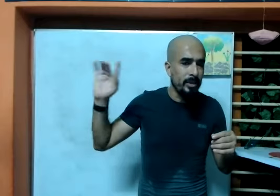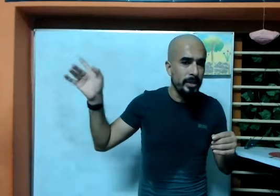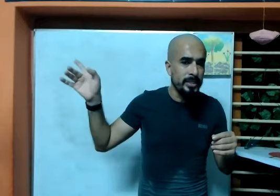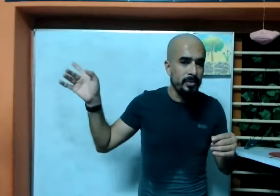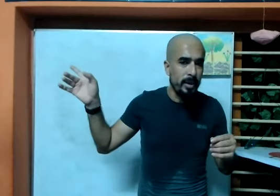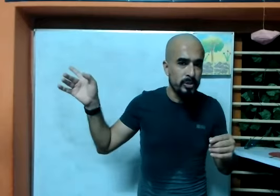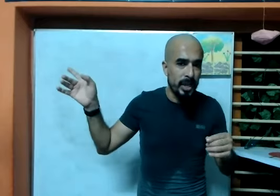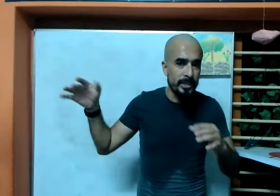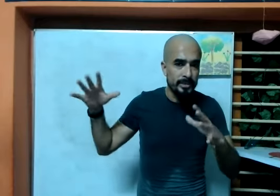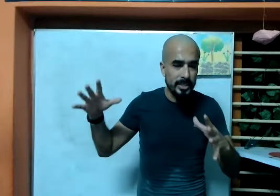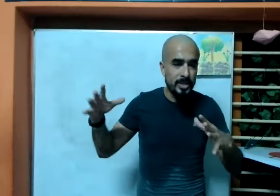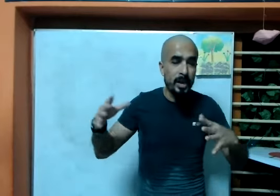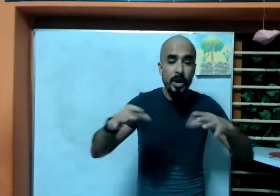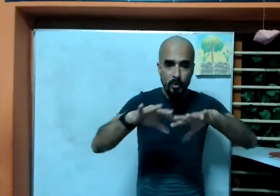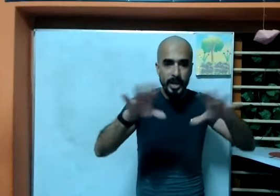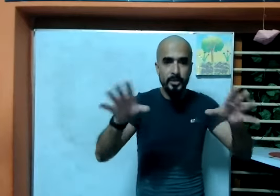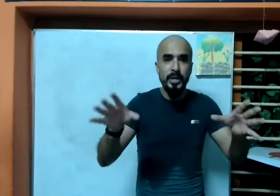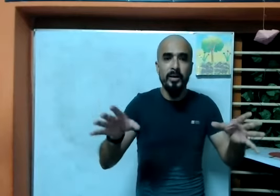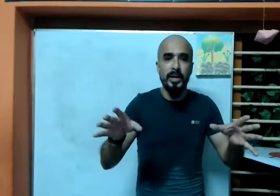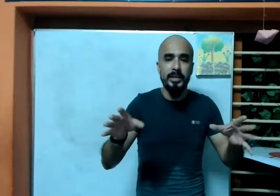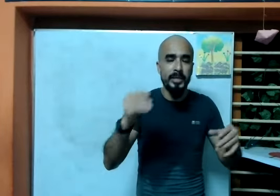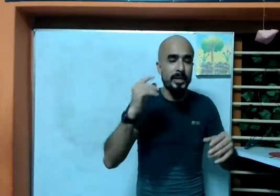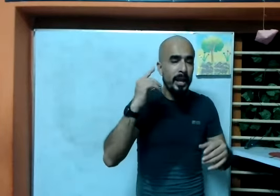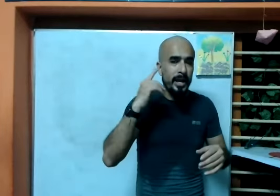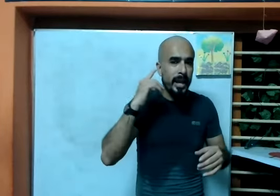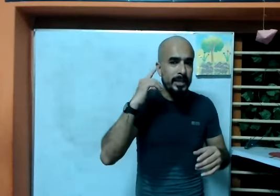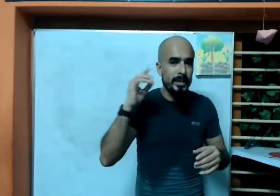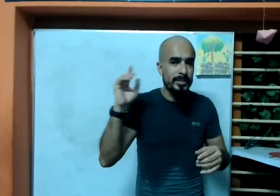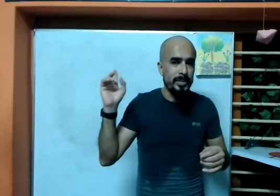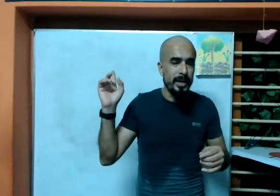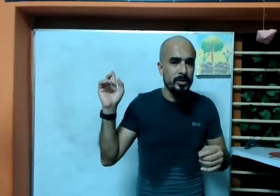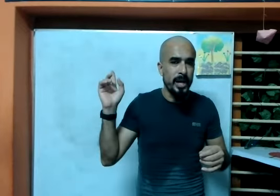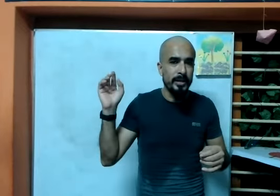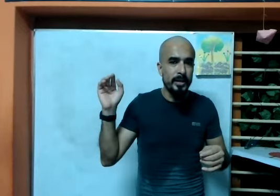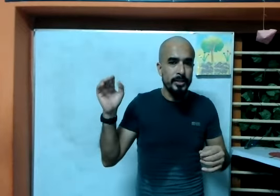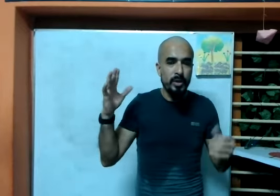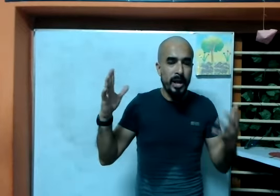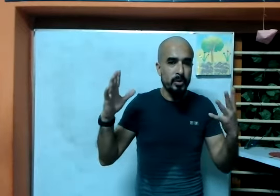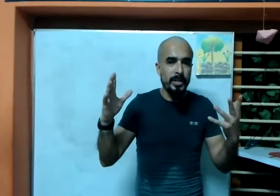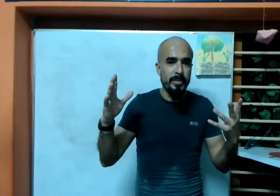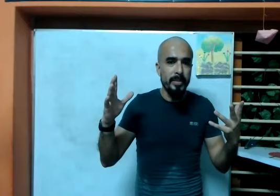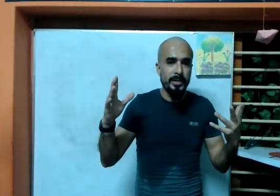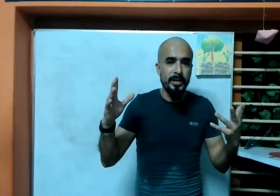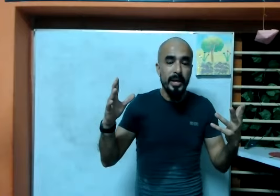নয়েজ ফ্রম আউটসাইড জাস্ট নাও উই আর ডুইং আওয়ার ক্লাস এন্ড আই হিয়ার সামথিং আউটসাইড সো আই এম কলিং মাই মাদার